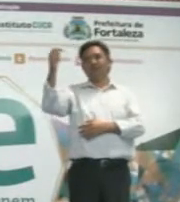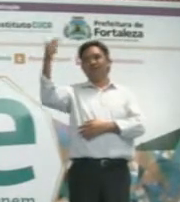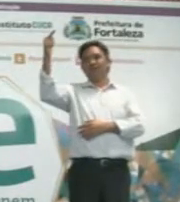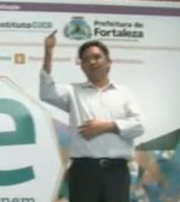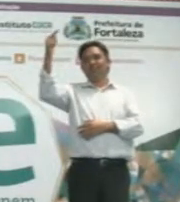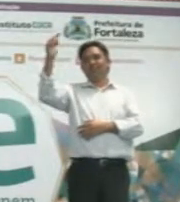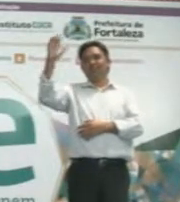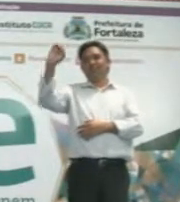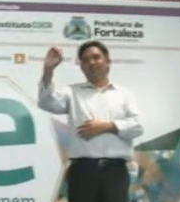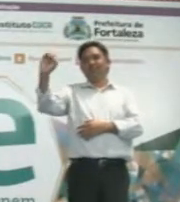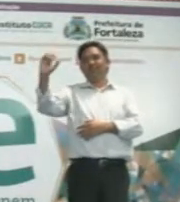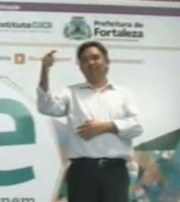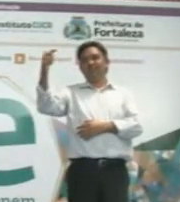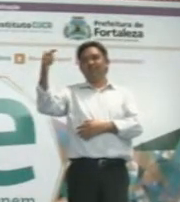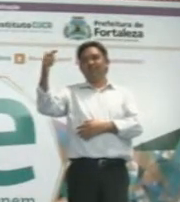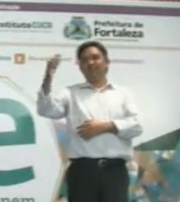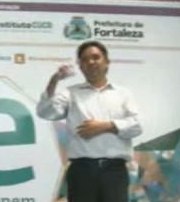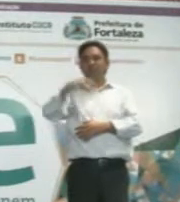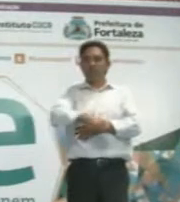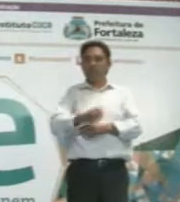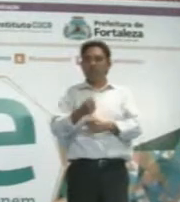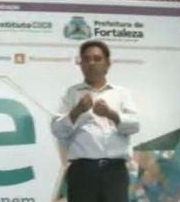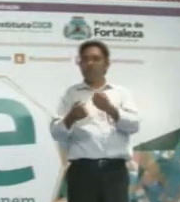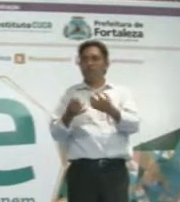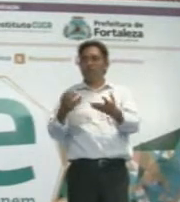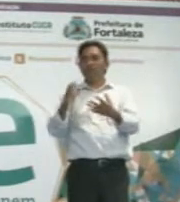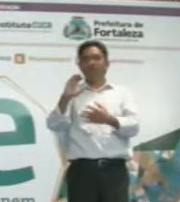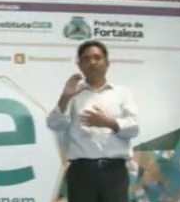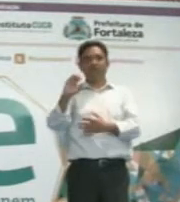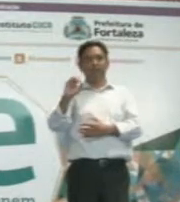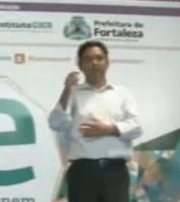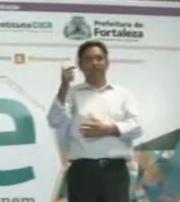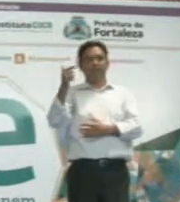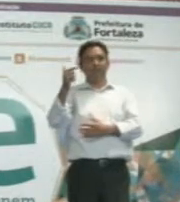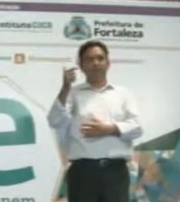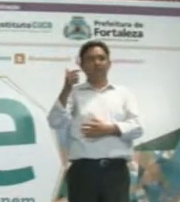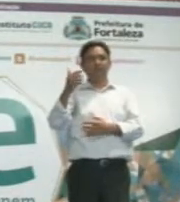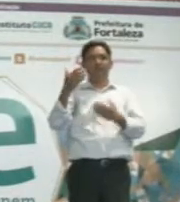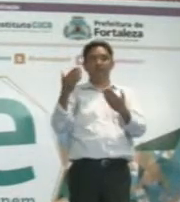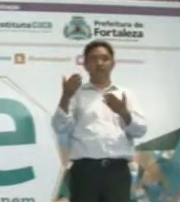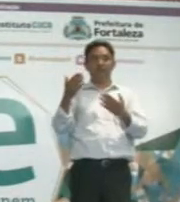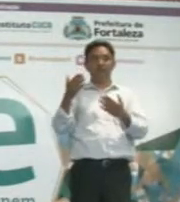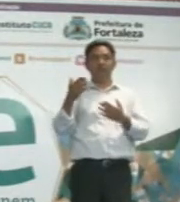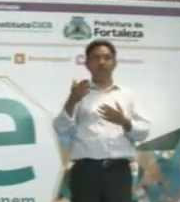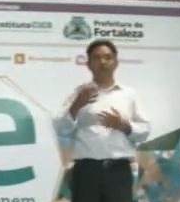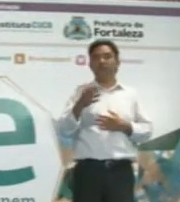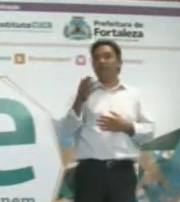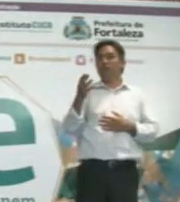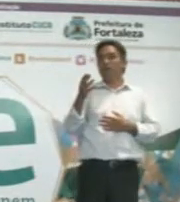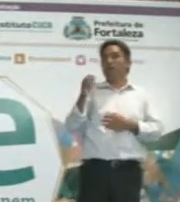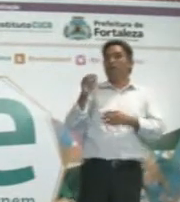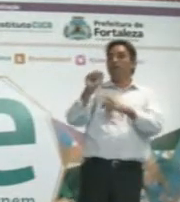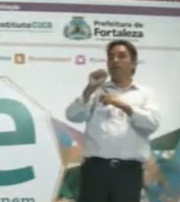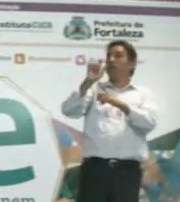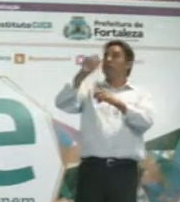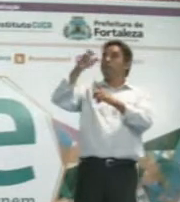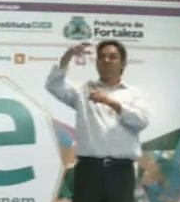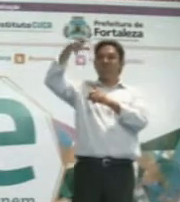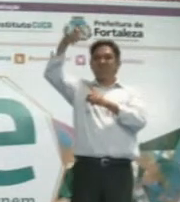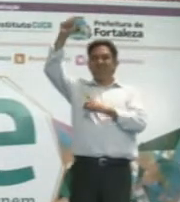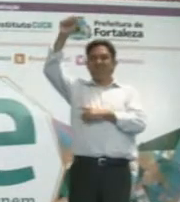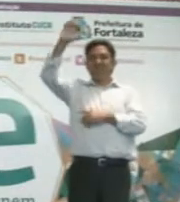Tira, queima CO2. Tira, queima CO2. Então você fica jogando no ar, na atmosfera,